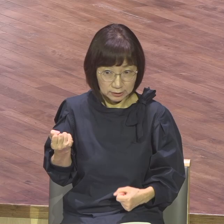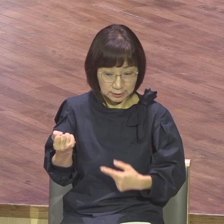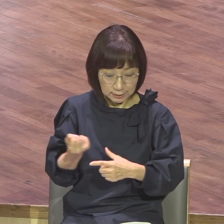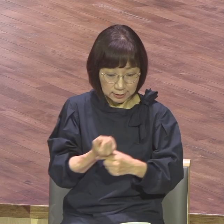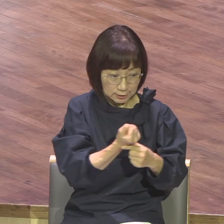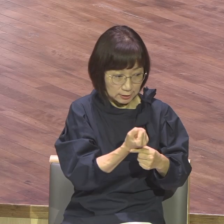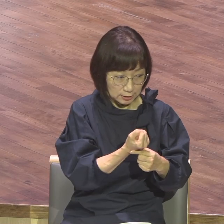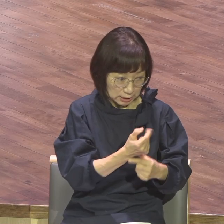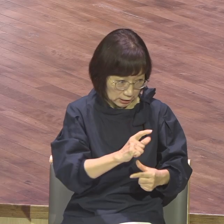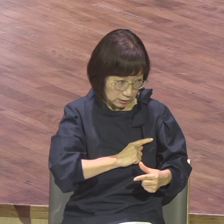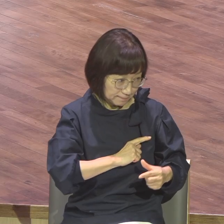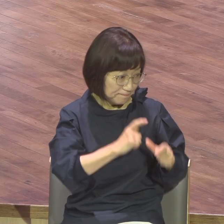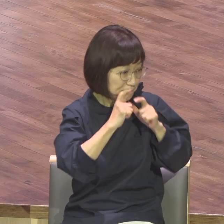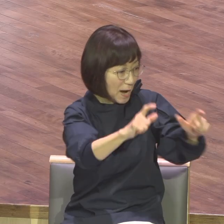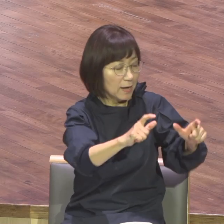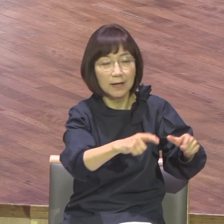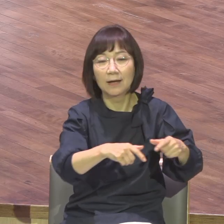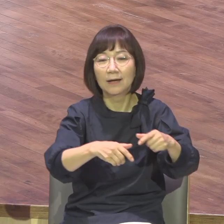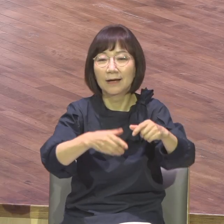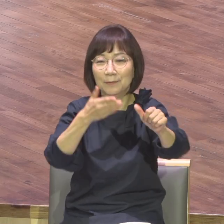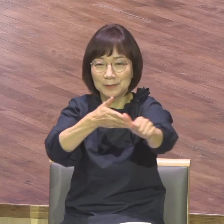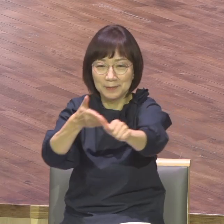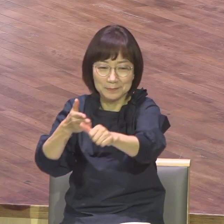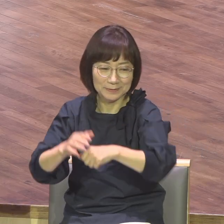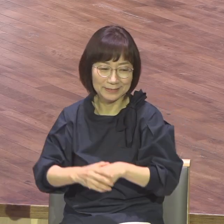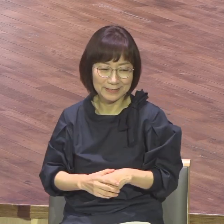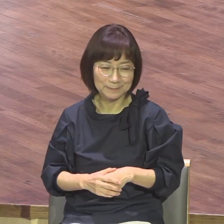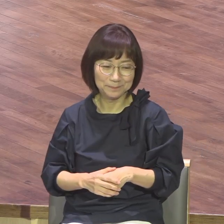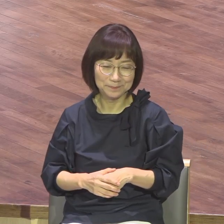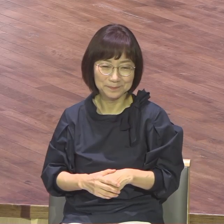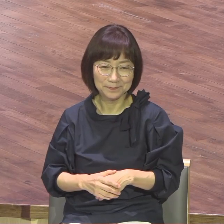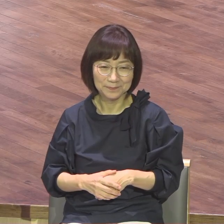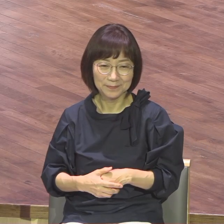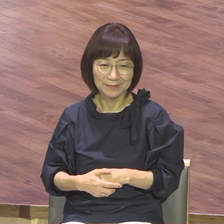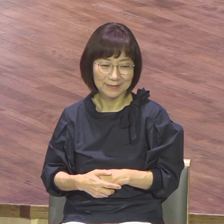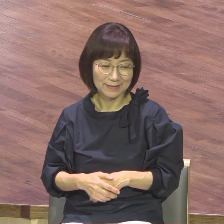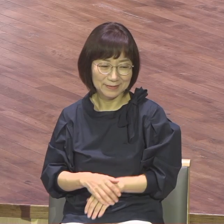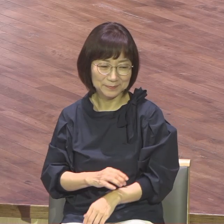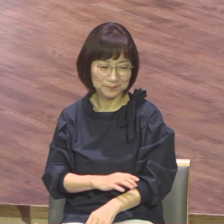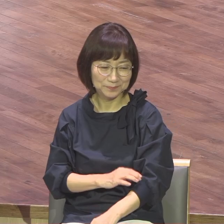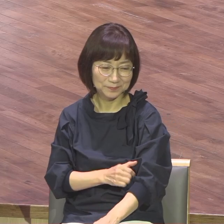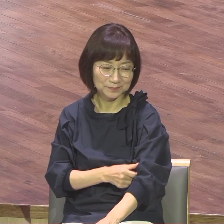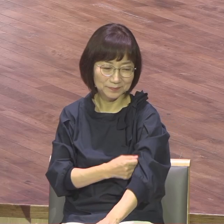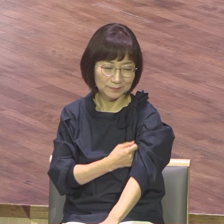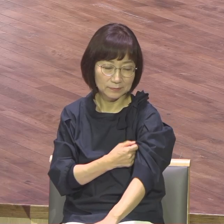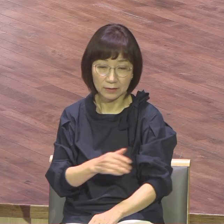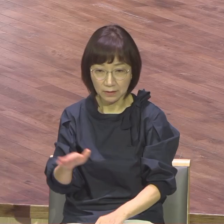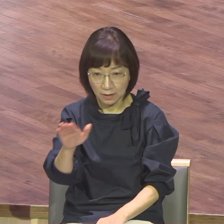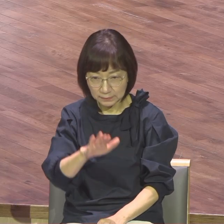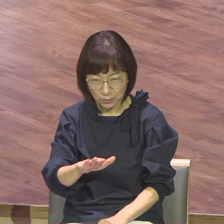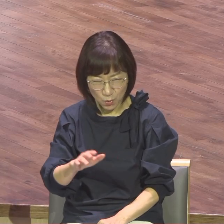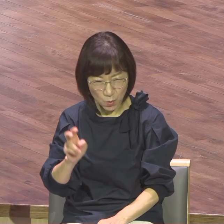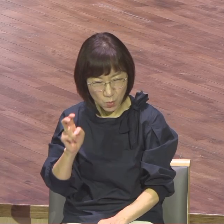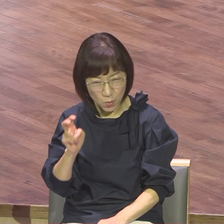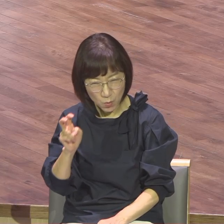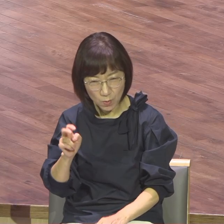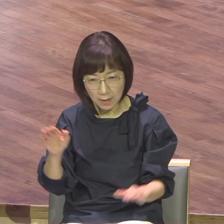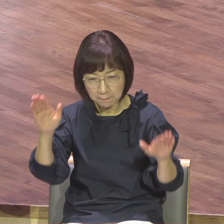보시기 바랍니다. 허감이 그리고 잠자다가 가위 눌립니까? 우울증이 옵니까? 공황증이 옵니까?